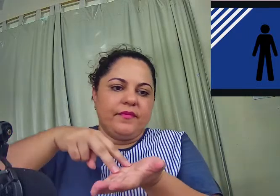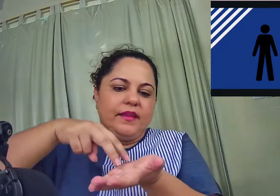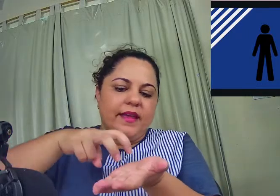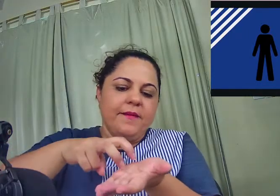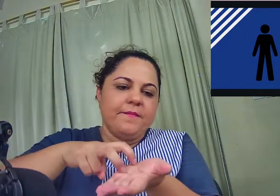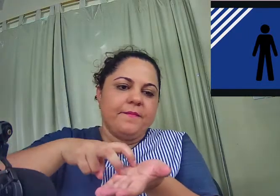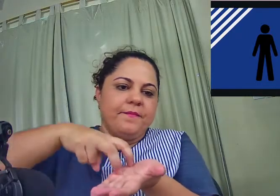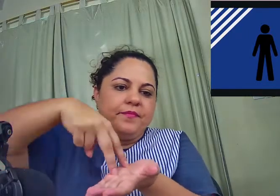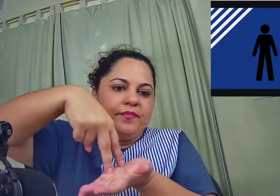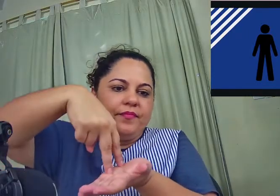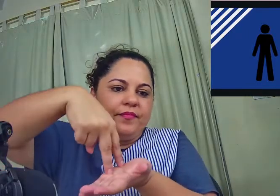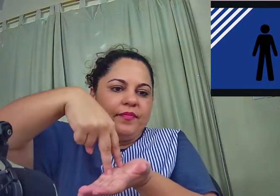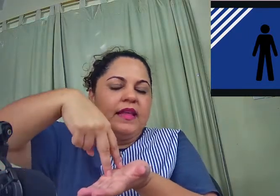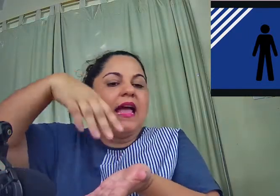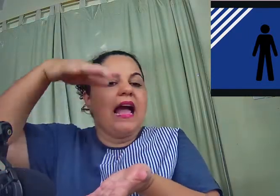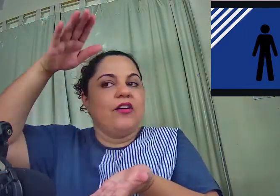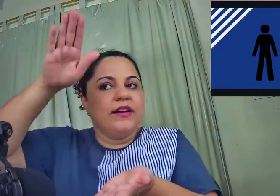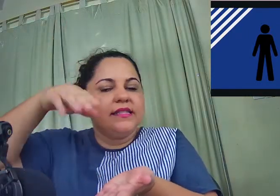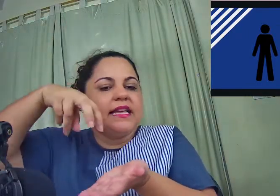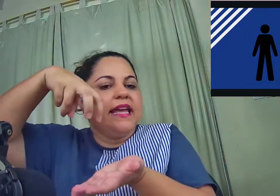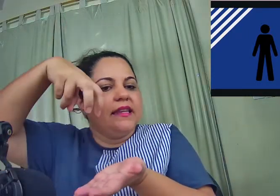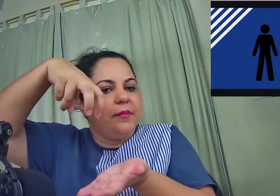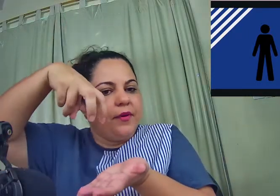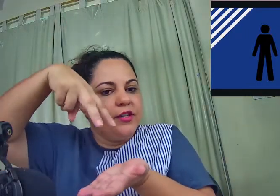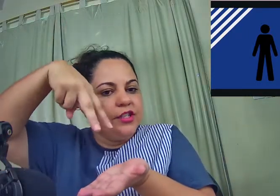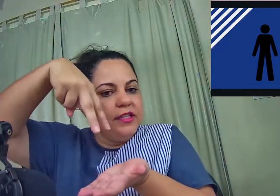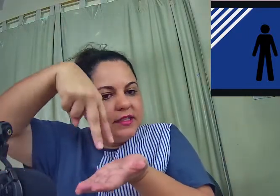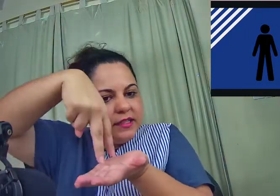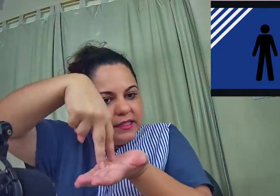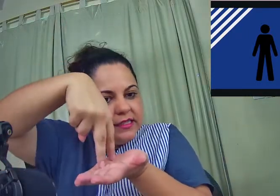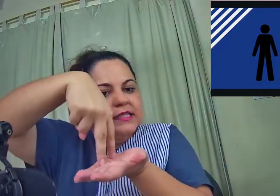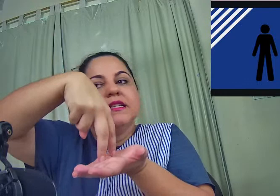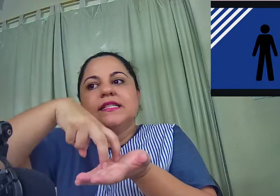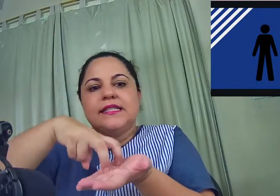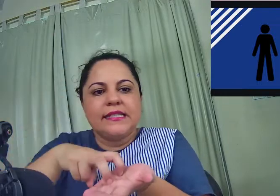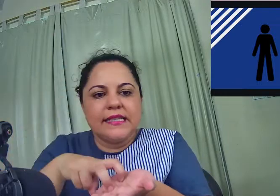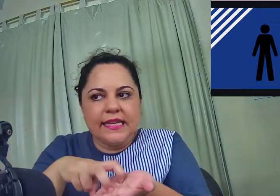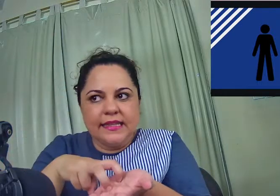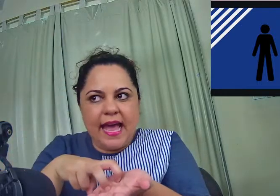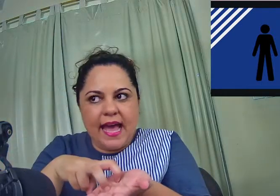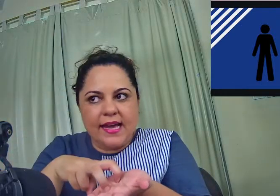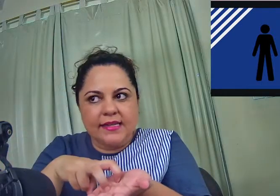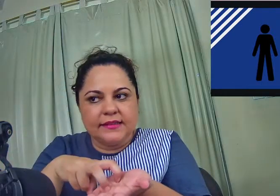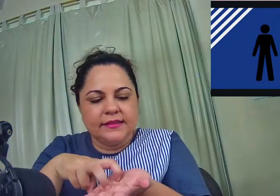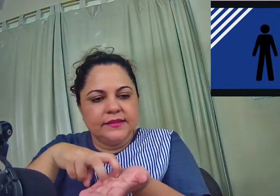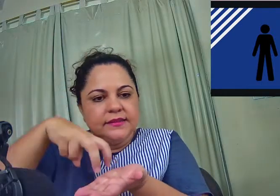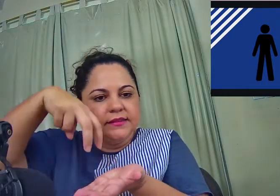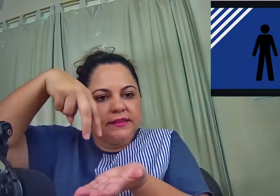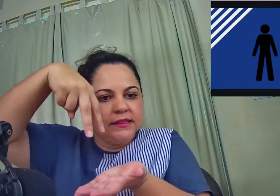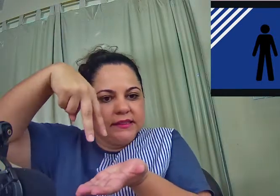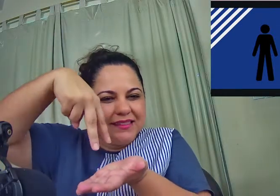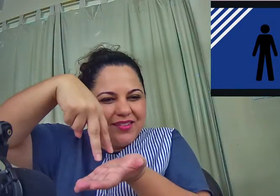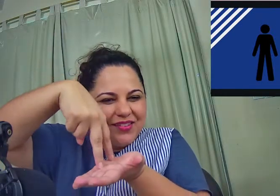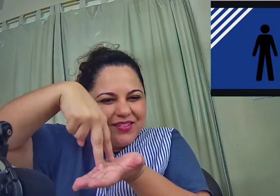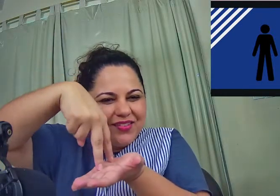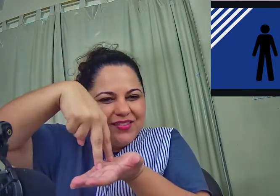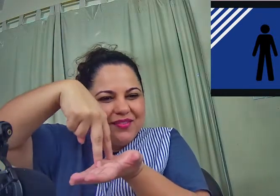né? Agora senta, pode sentar, ó,